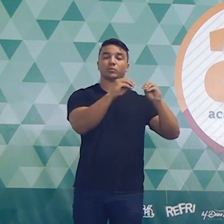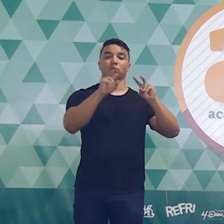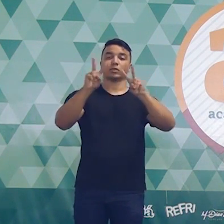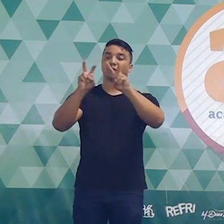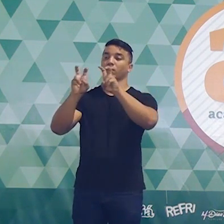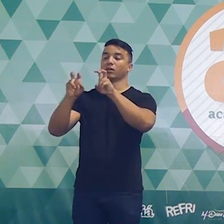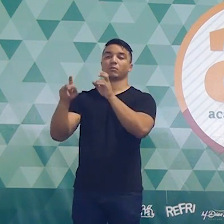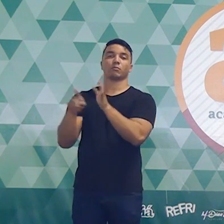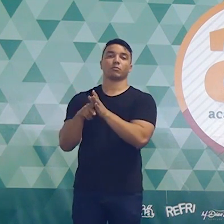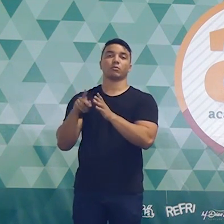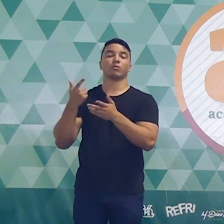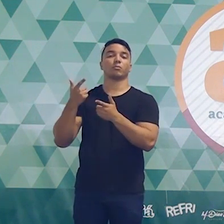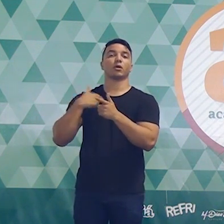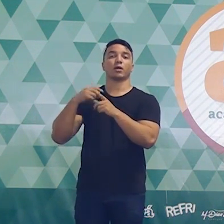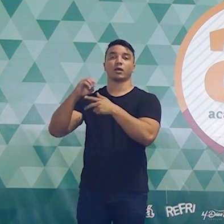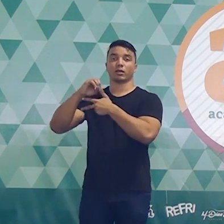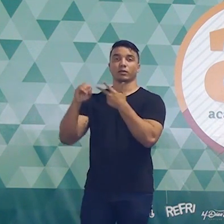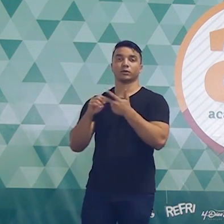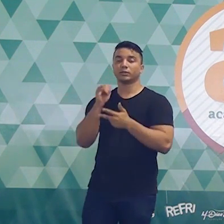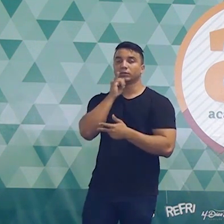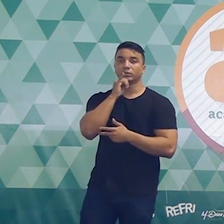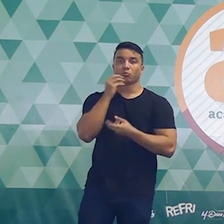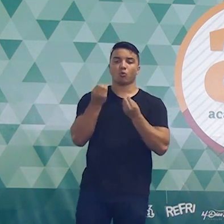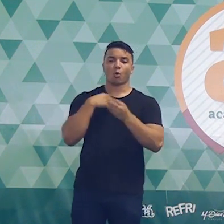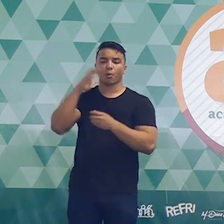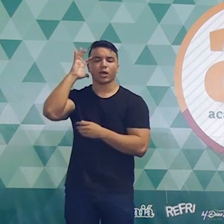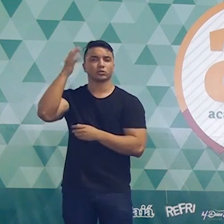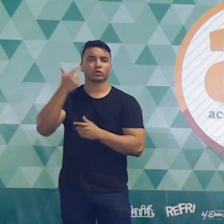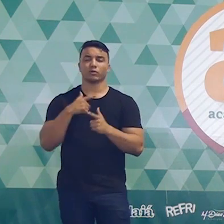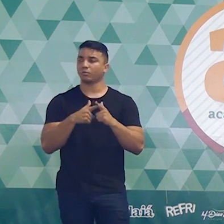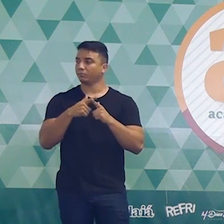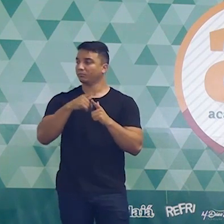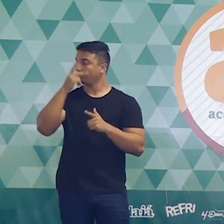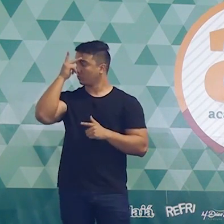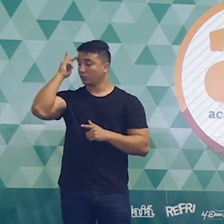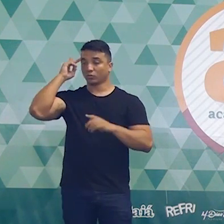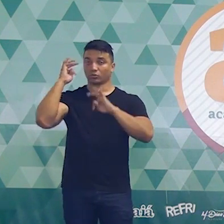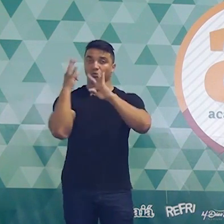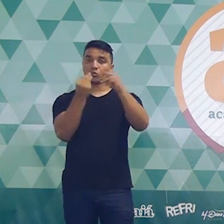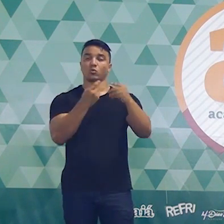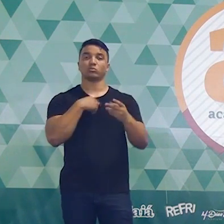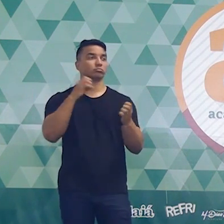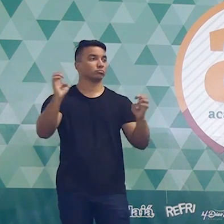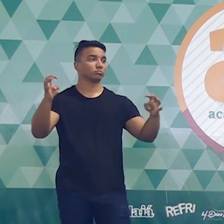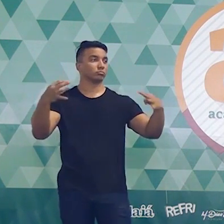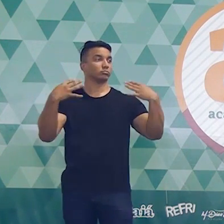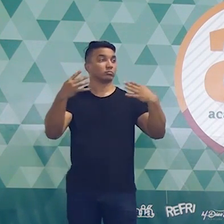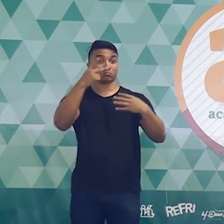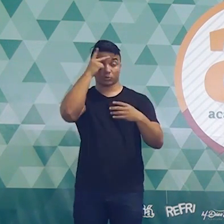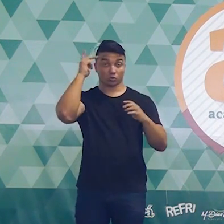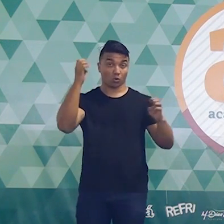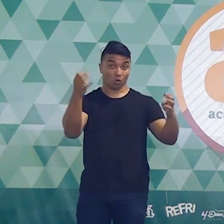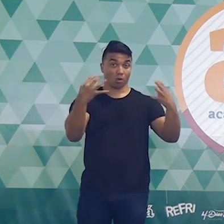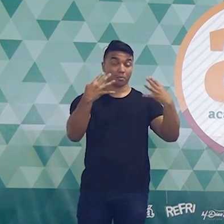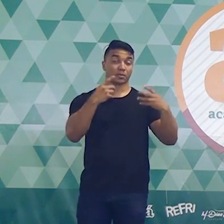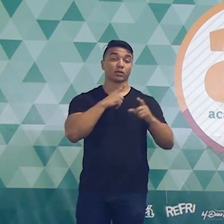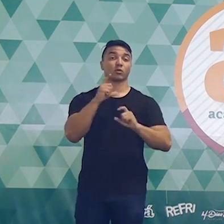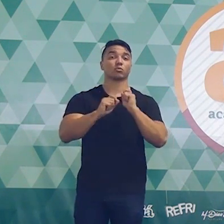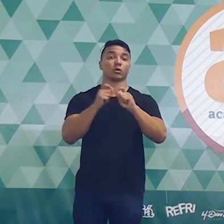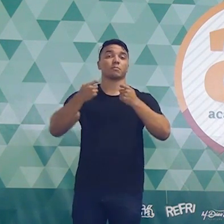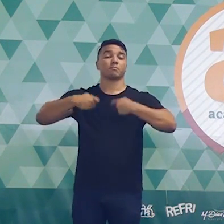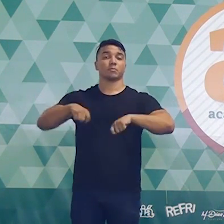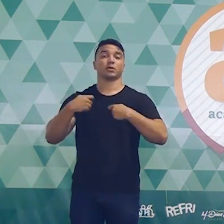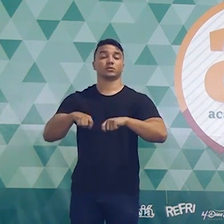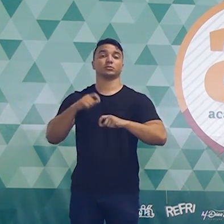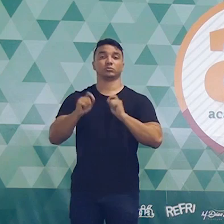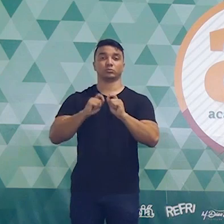lá um tema que excluísse da solução todo esse pessoal que está aqui olhando para mim. Esse pessoal que está aqui olhando para mim tem que